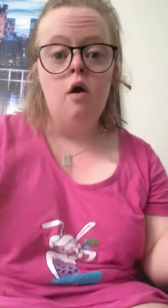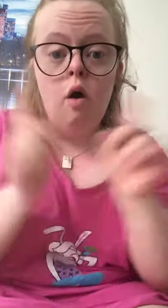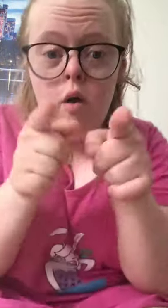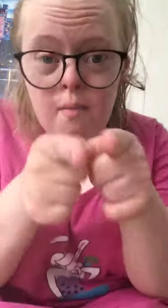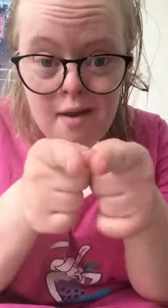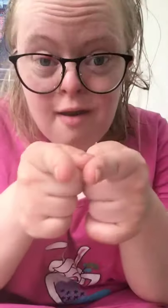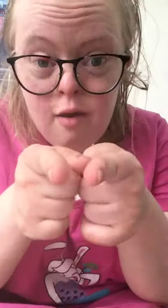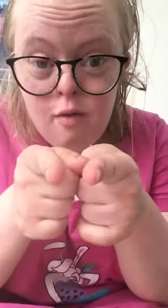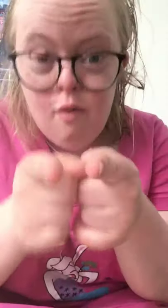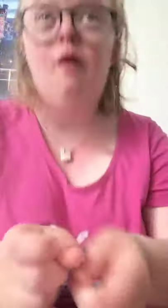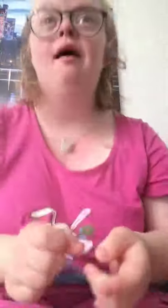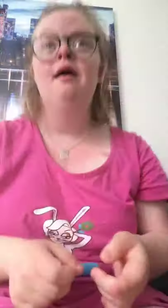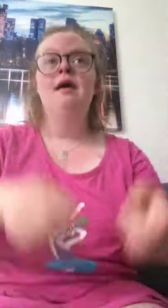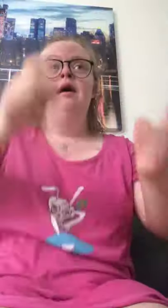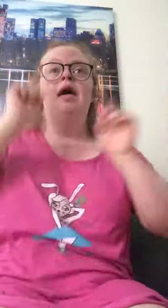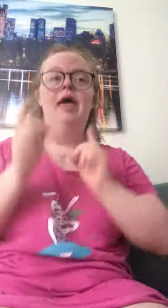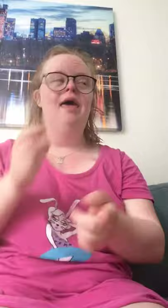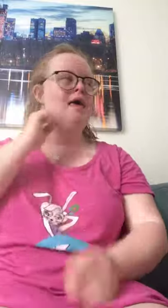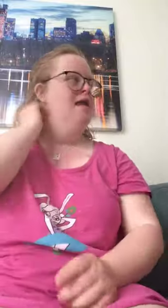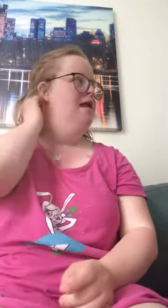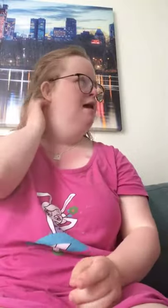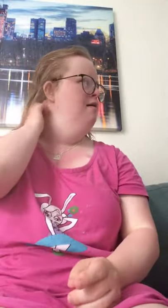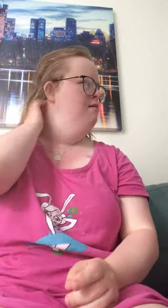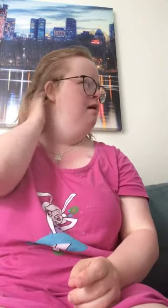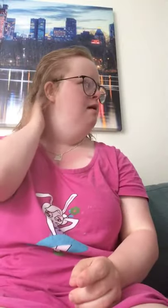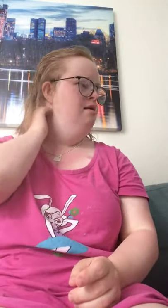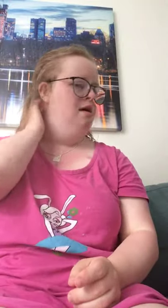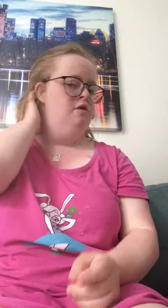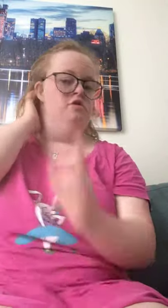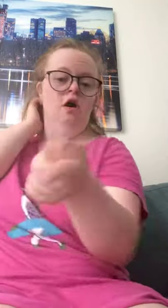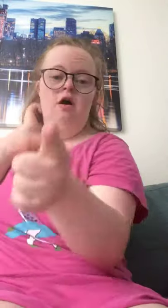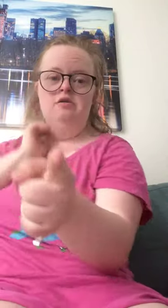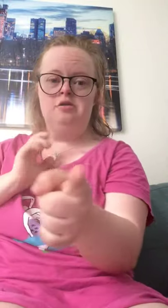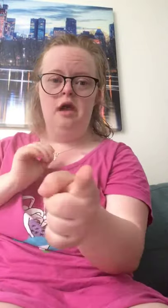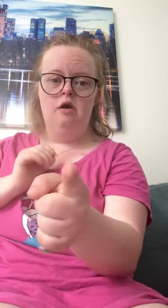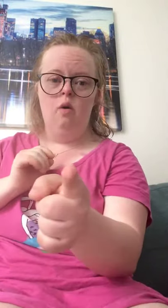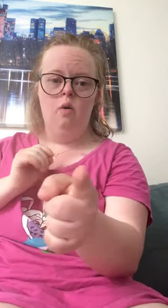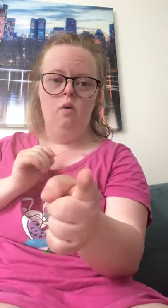öppnar ni då? Äh, eller vill ni att jag ska gå?